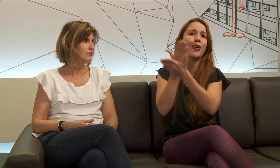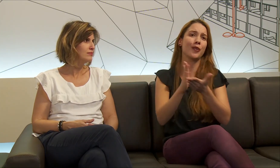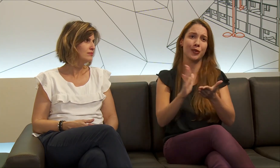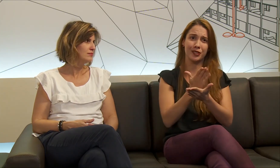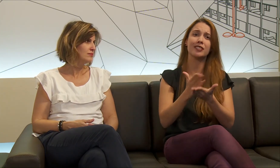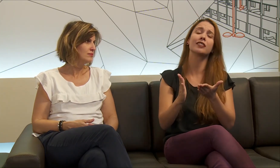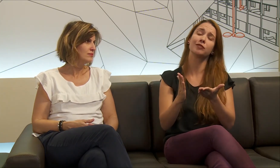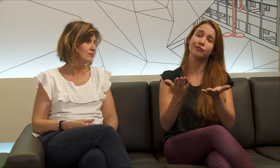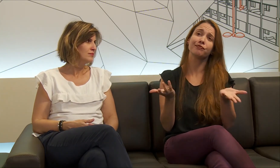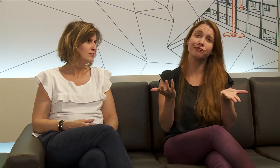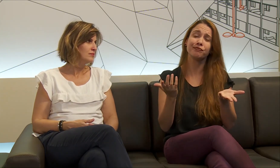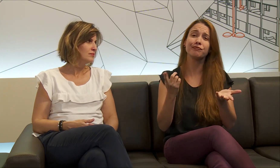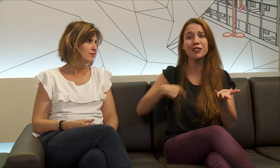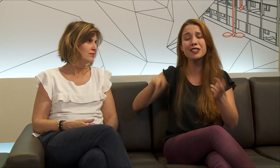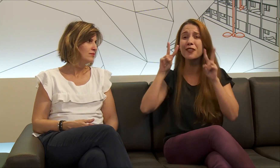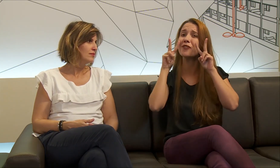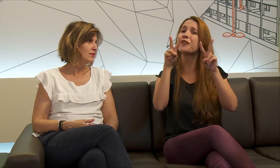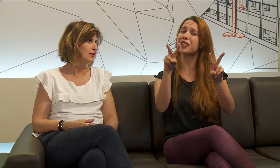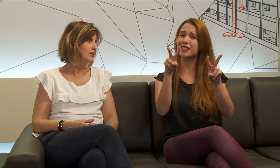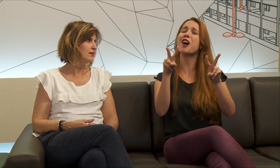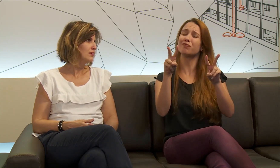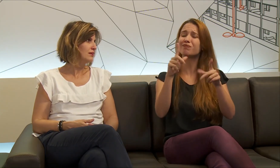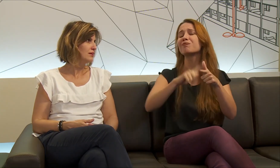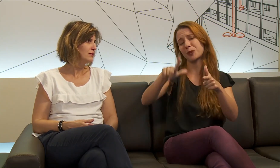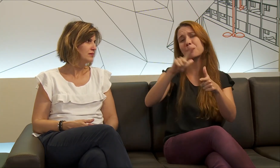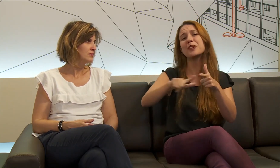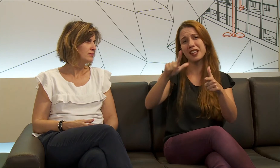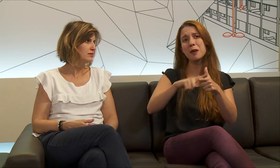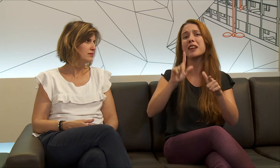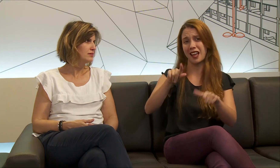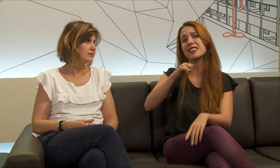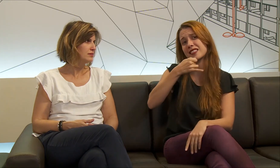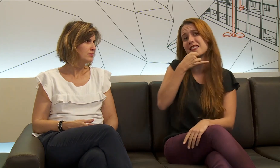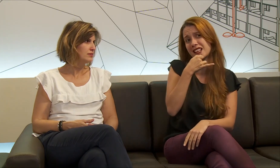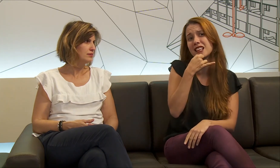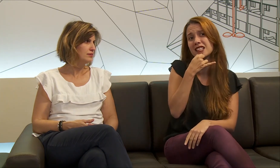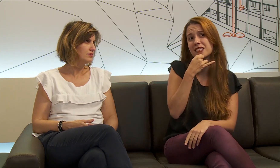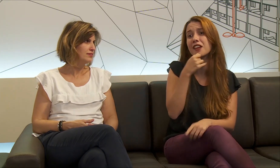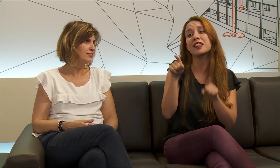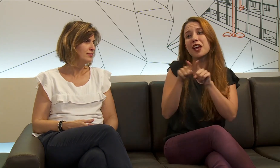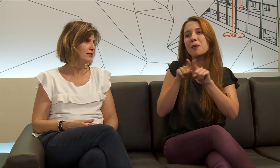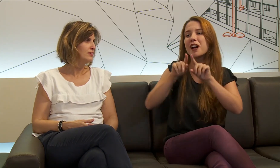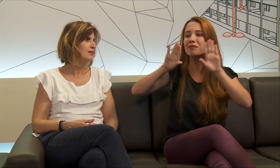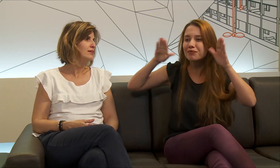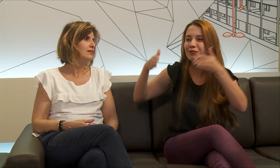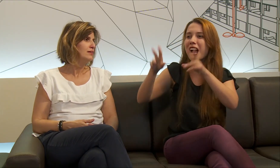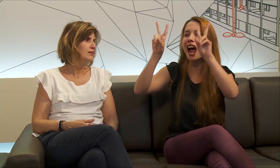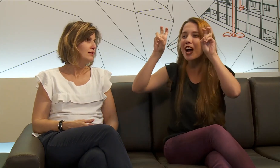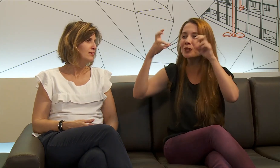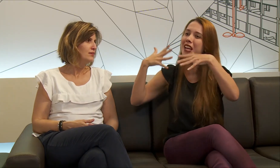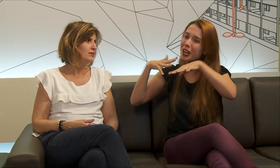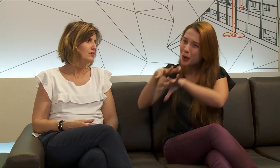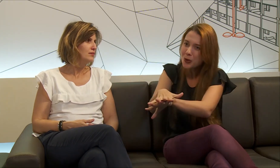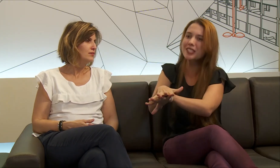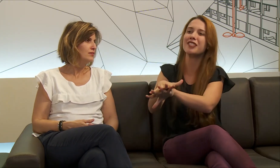a disciplina de Libras sendo ofertada da maneira que deveria. Então, é muito triste a realidade que nós estamos vendo, porque